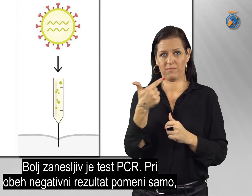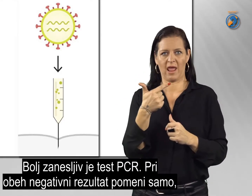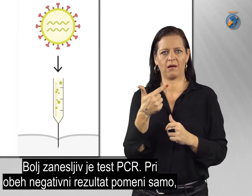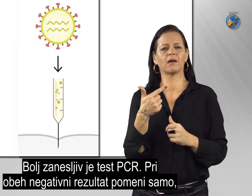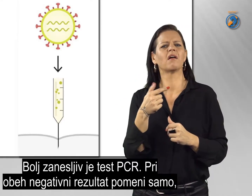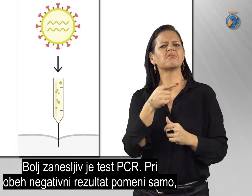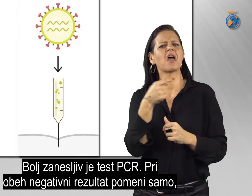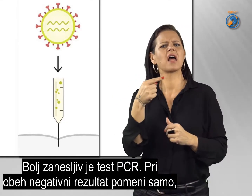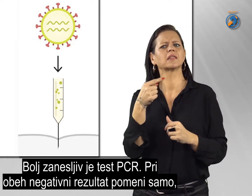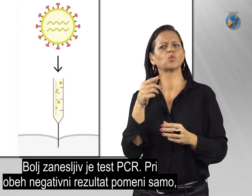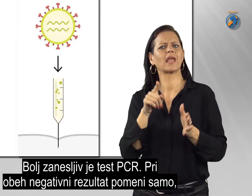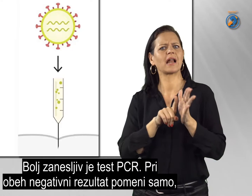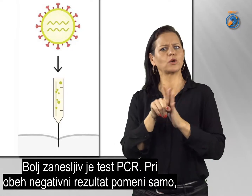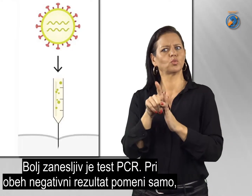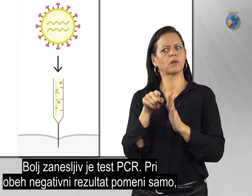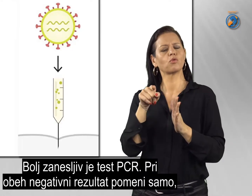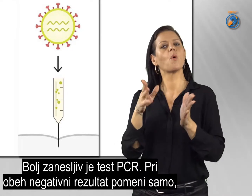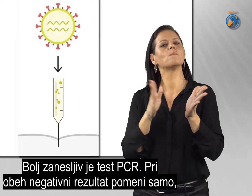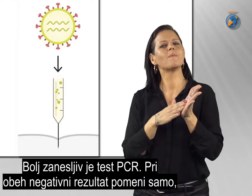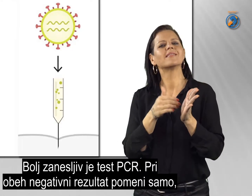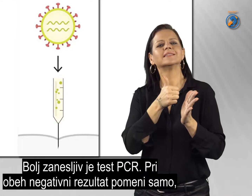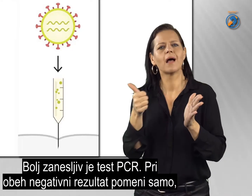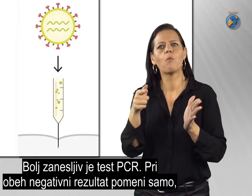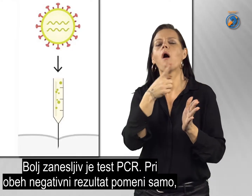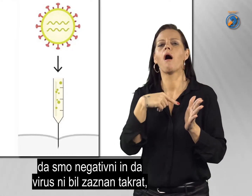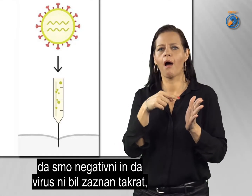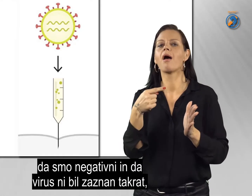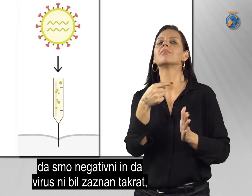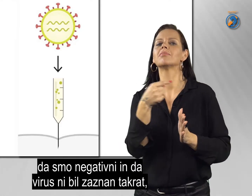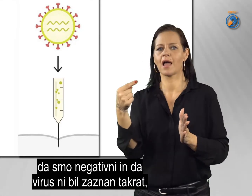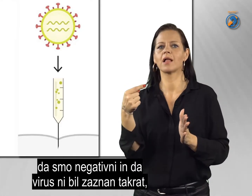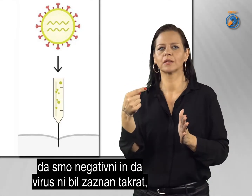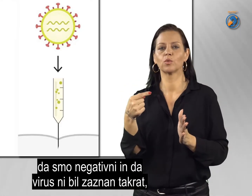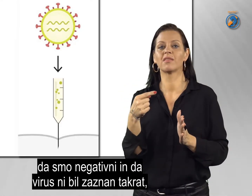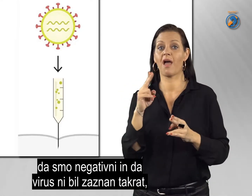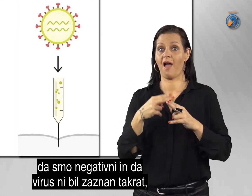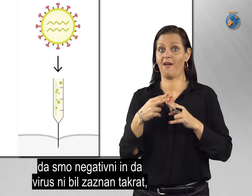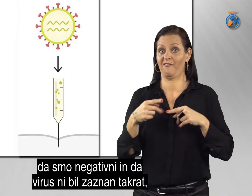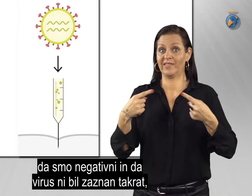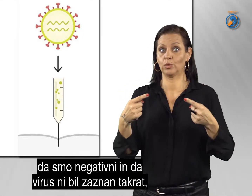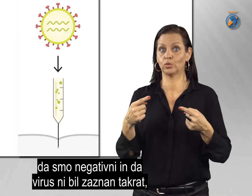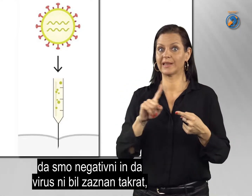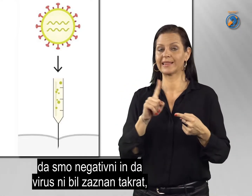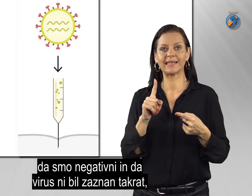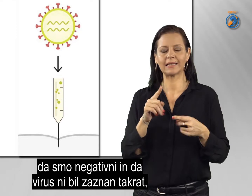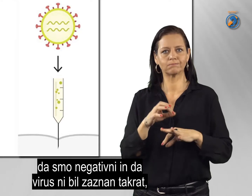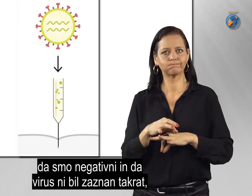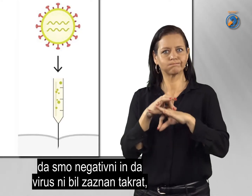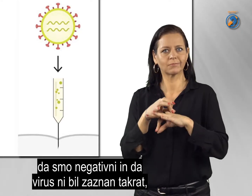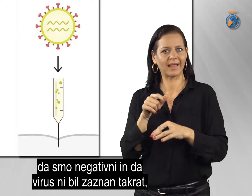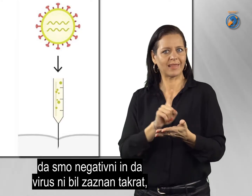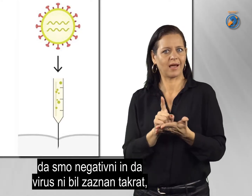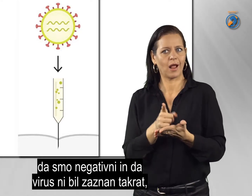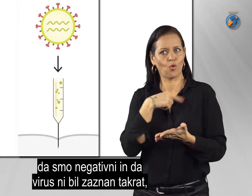Pri obeh negativni rezultat pomeni samo, da smo negativni in da virus ni bil zaznan takrat, ko smo se testirali.